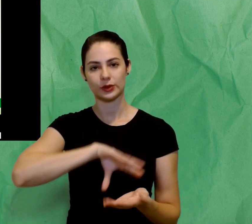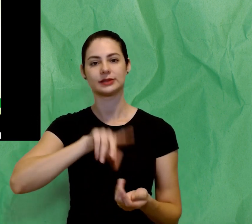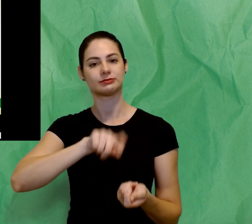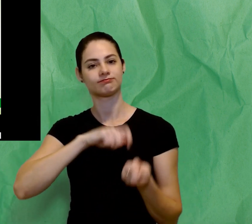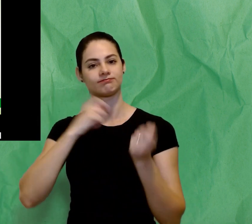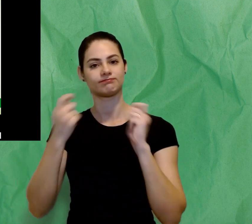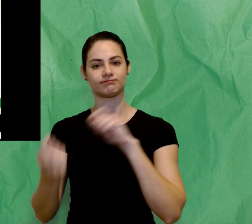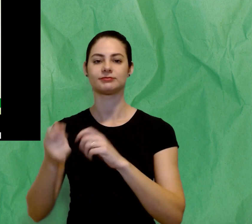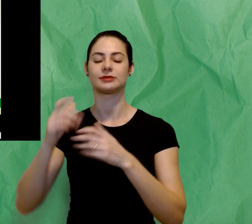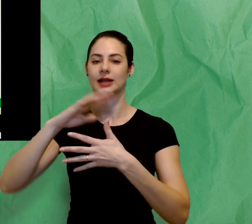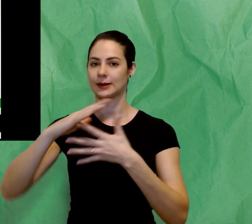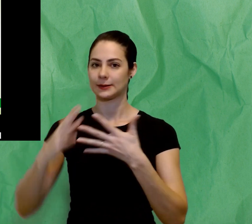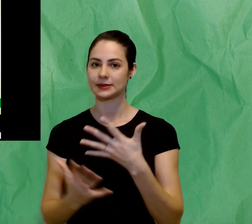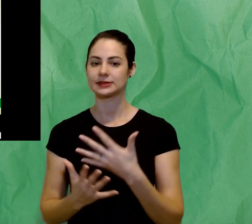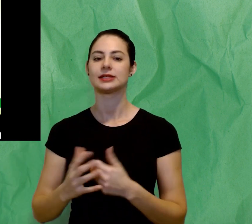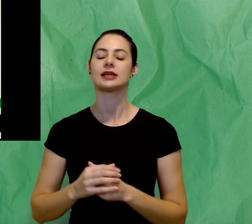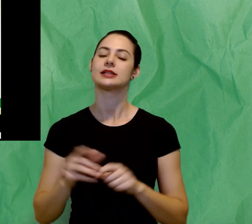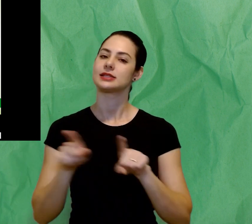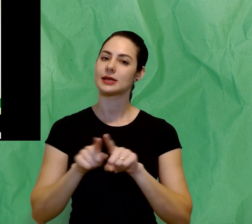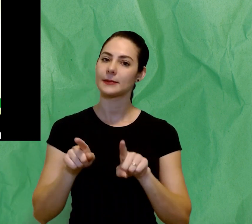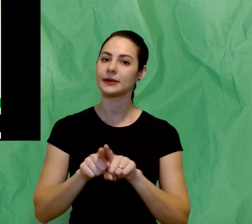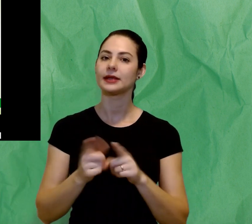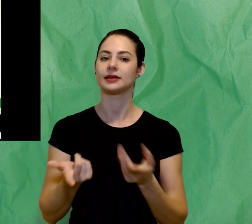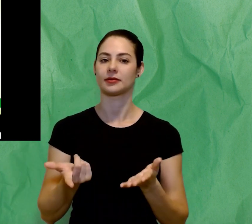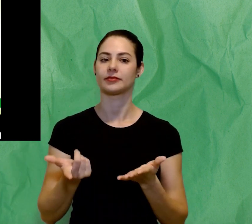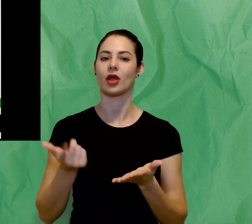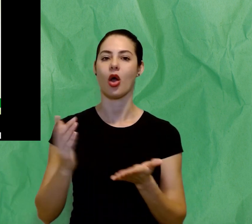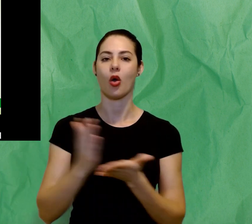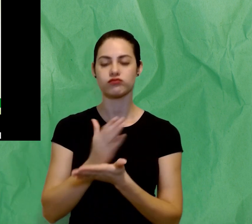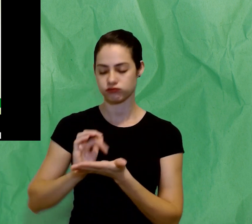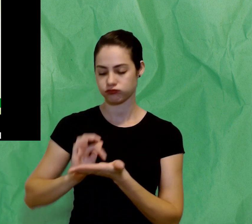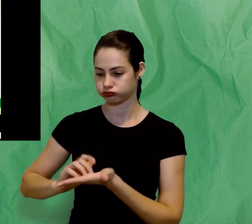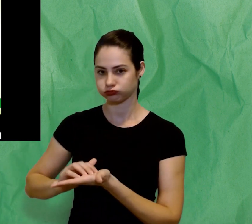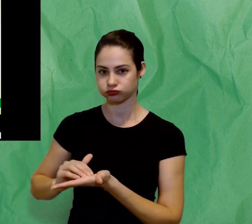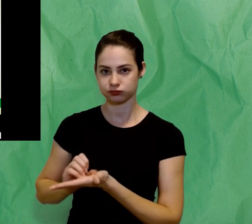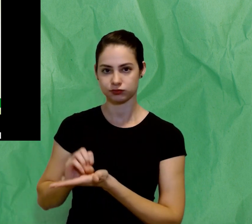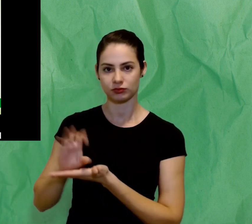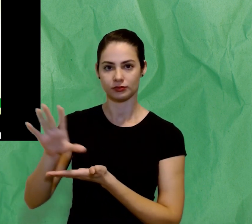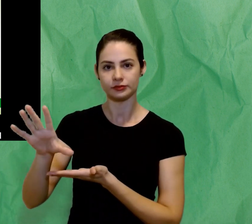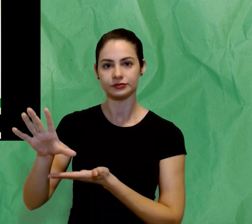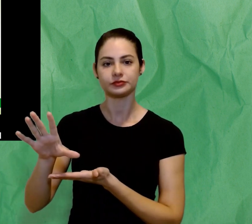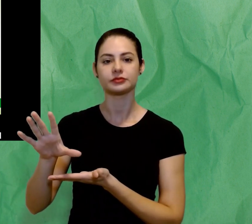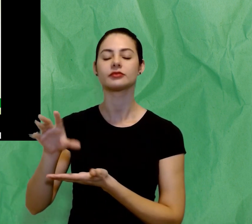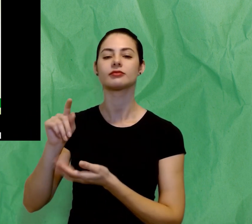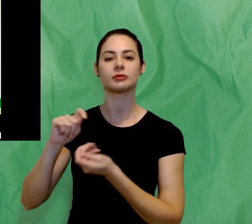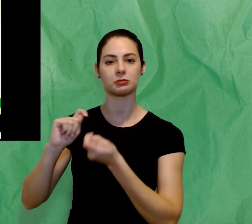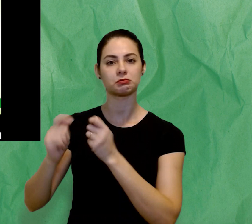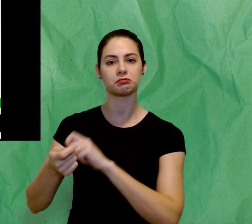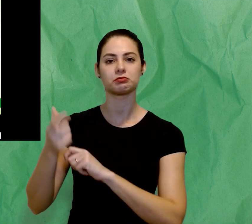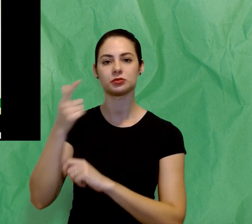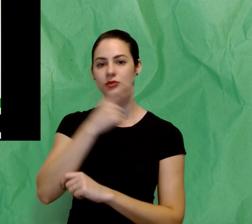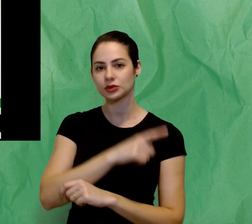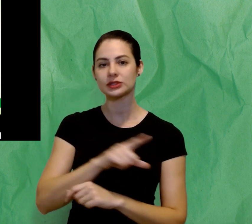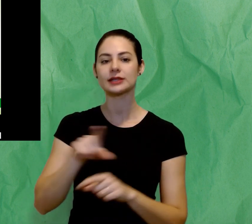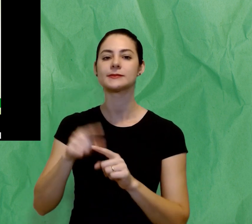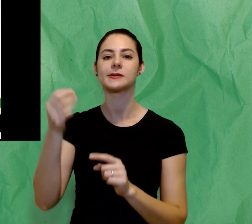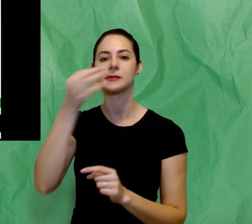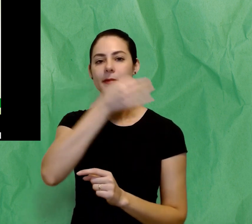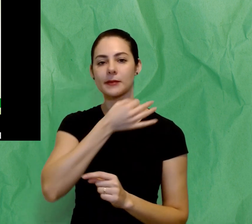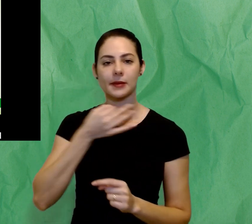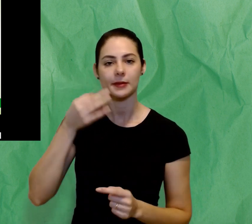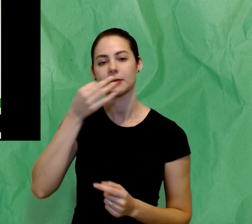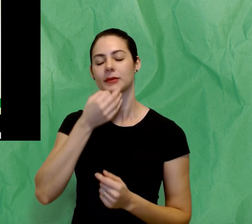Libras. E ele também converte mensagens digitadas na própria plataforma e mensagens faladas através de